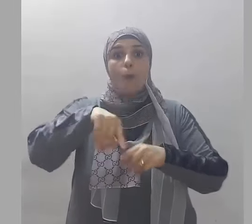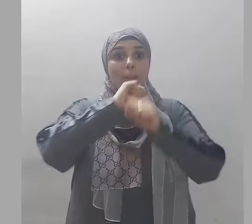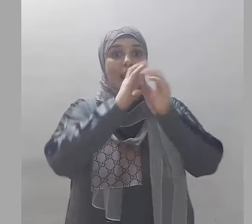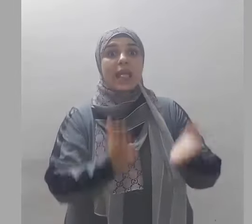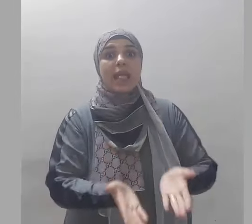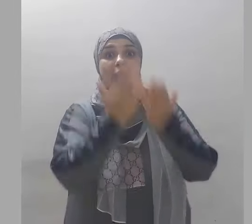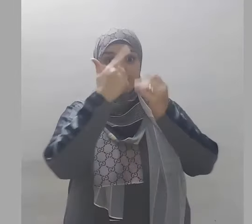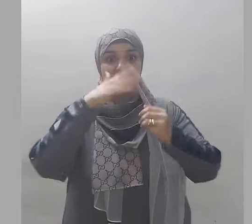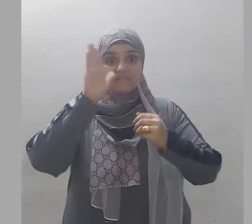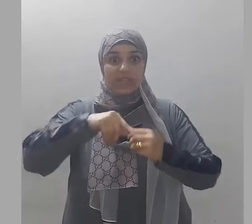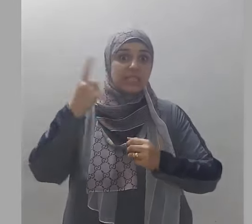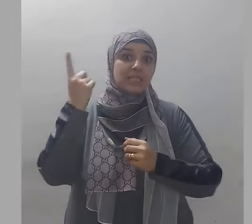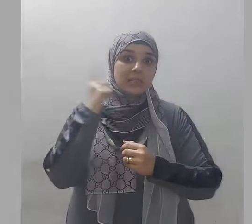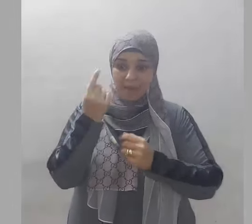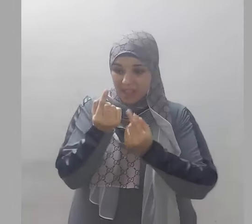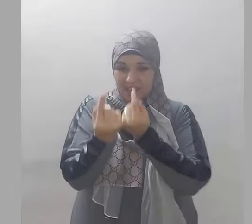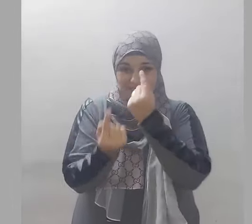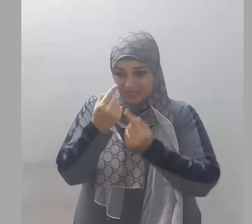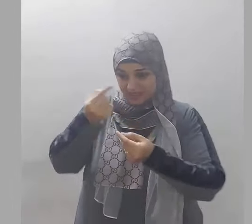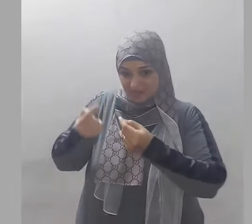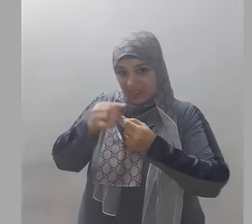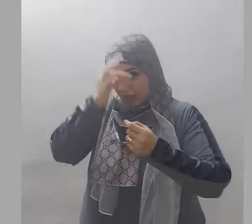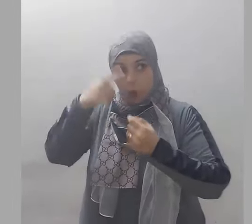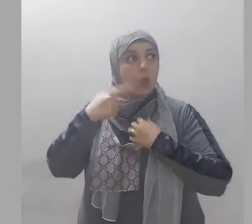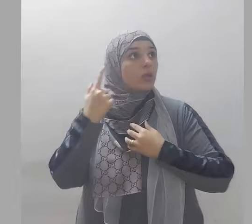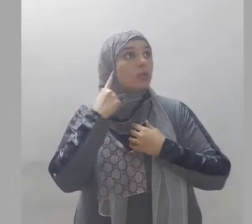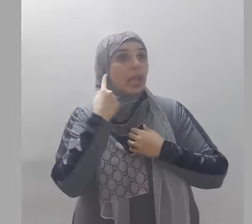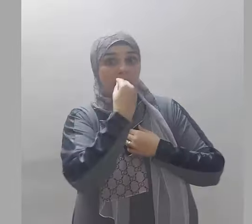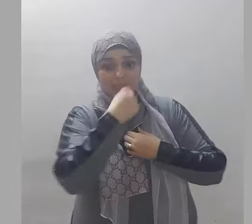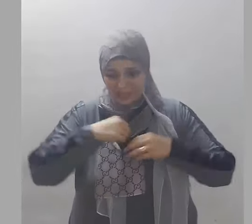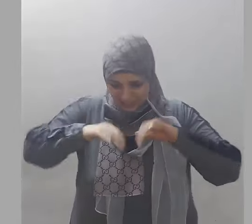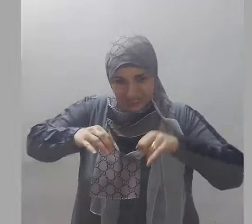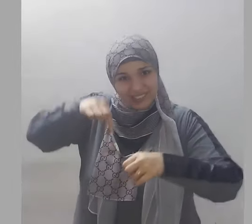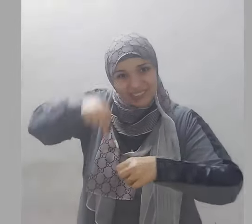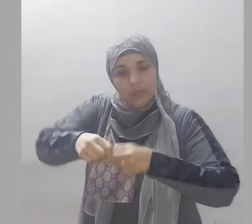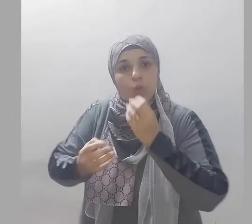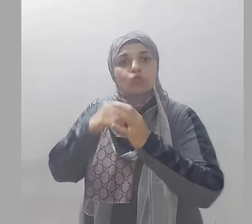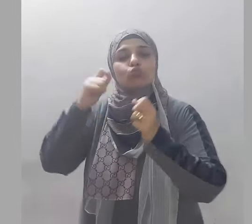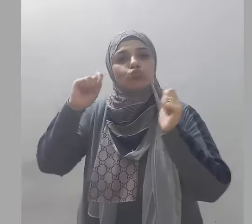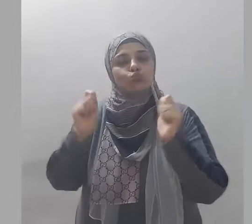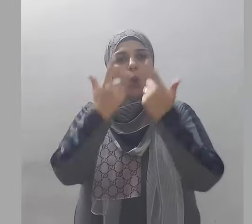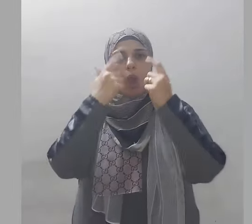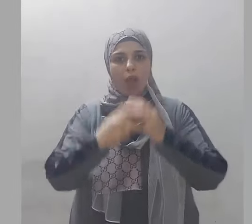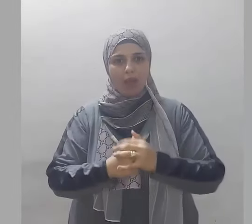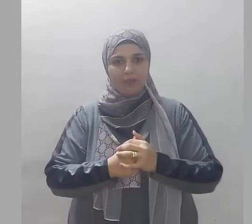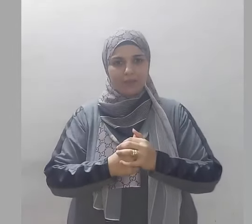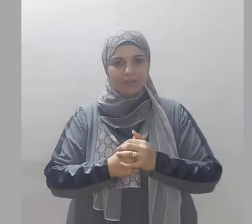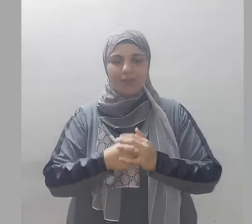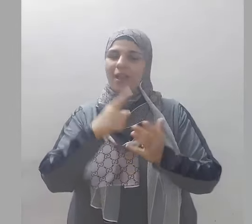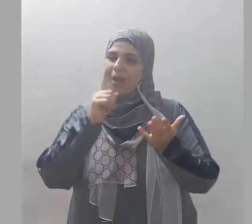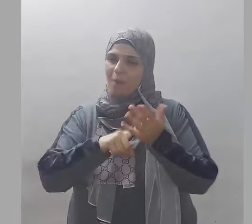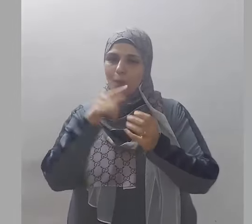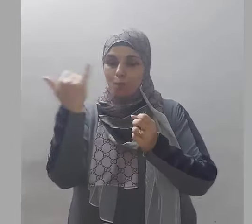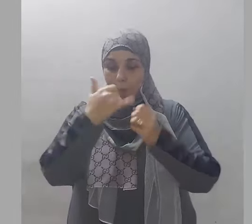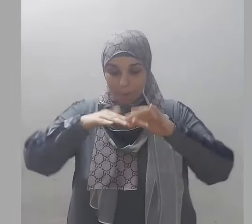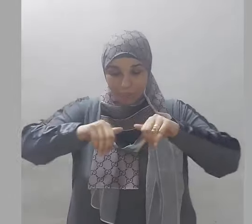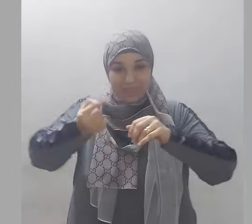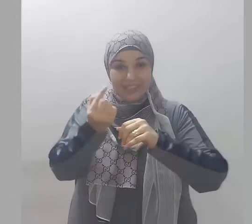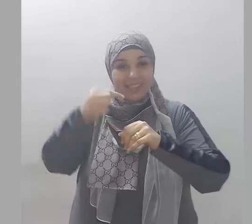أحدكم فسيلة، فإن استطاع ألا تقوم حتى يغرسها فليغرسها. فالأمر بالغرس في هذا الوقت